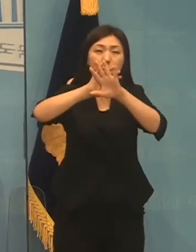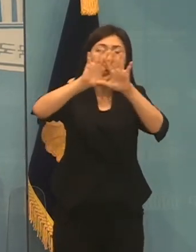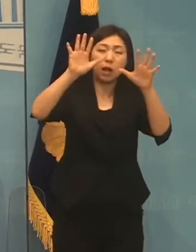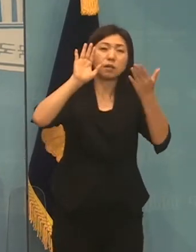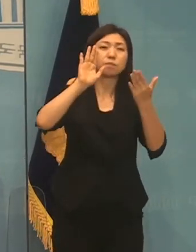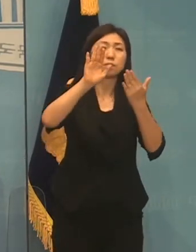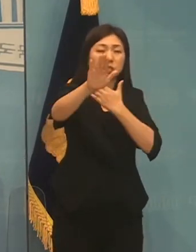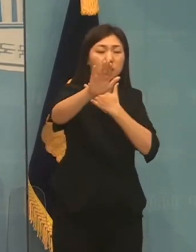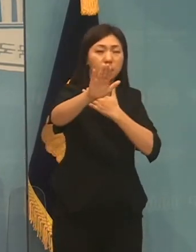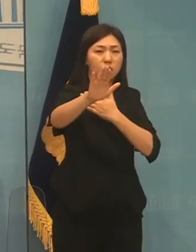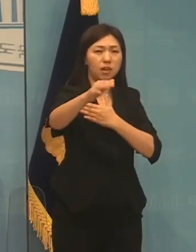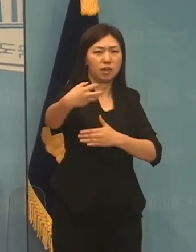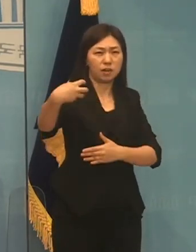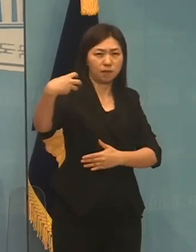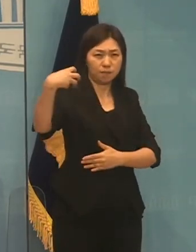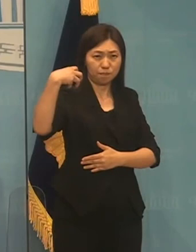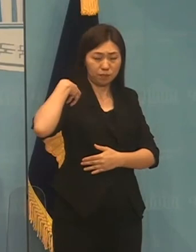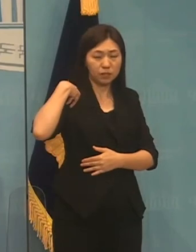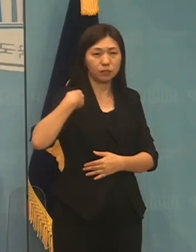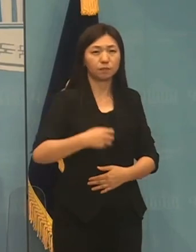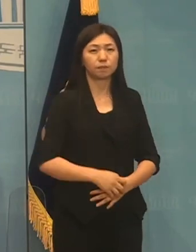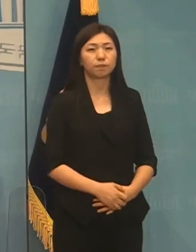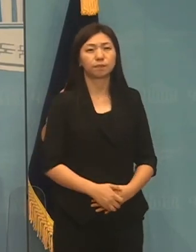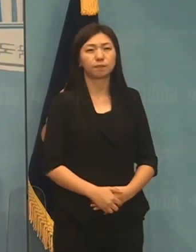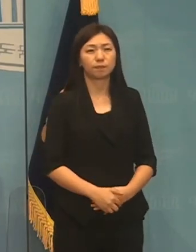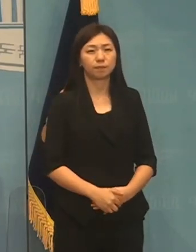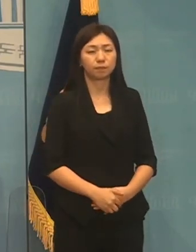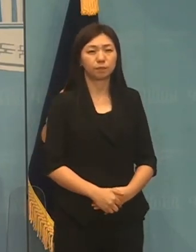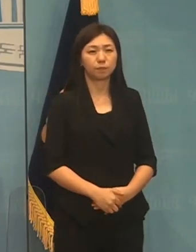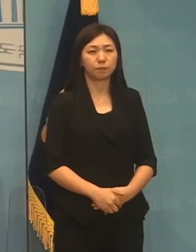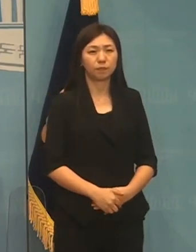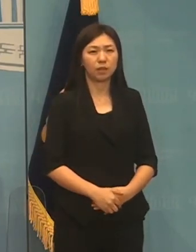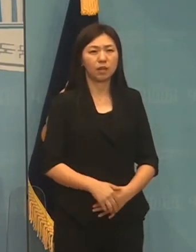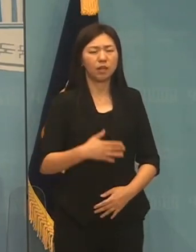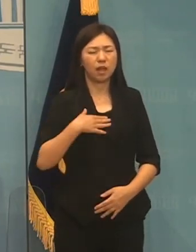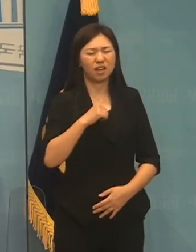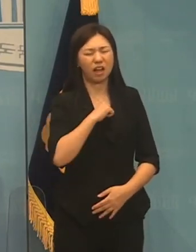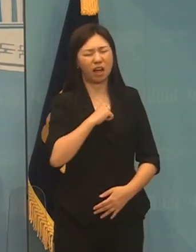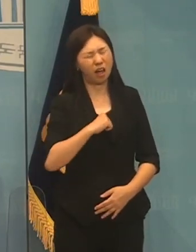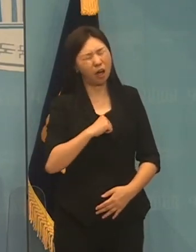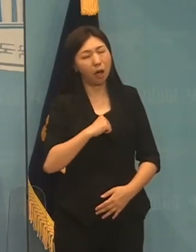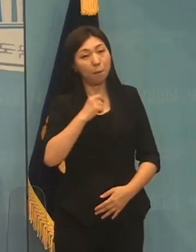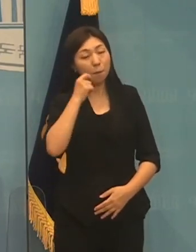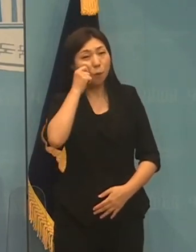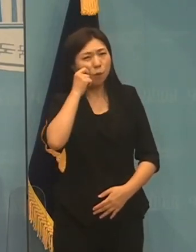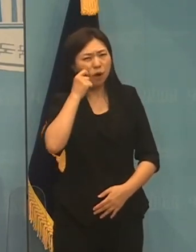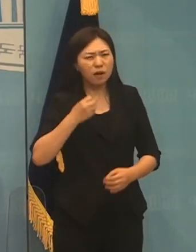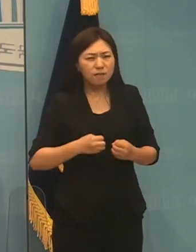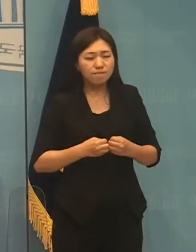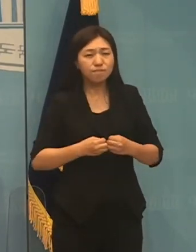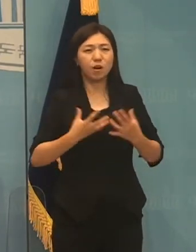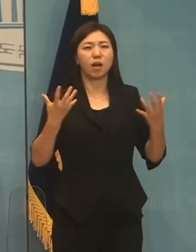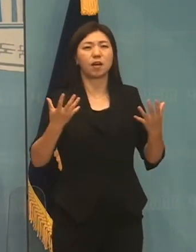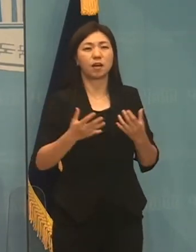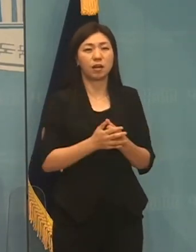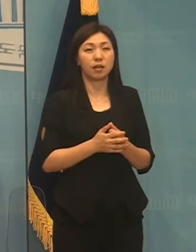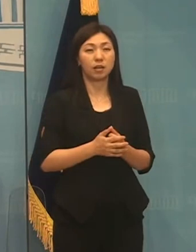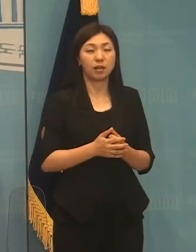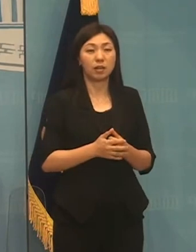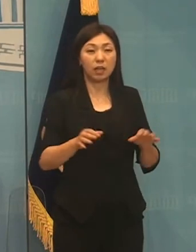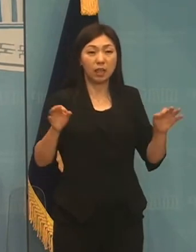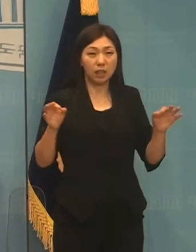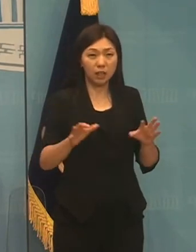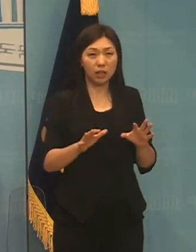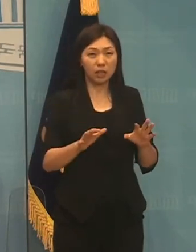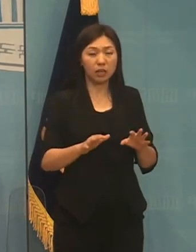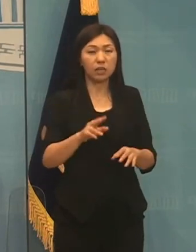미래의 문을 돌파하여 열겠습니다. 잠깐 못한 제가 단기 필마로 제20대